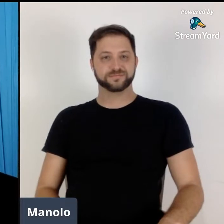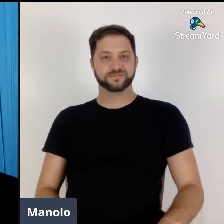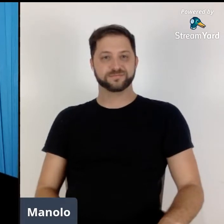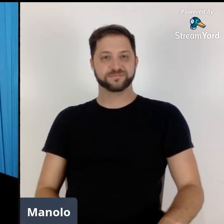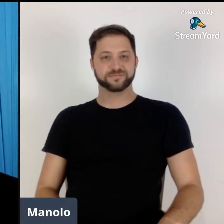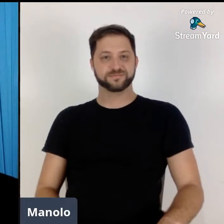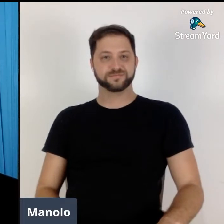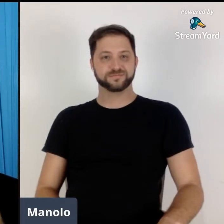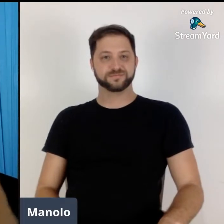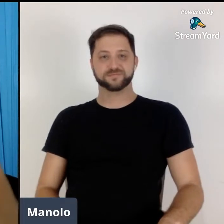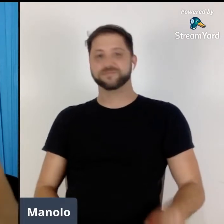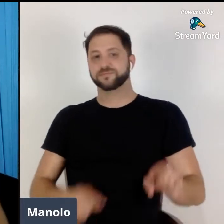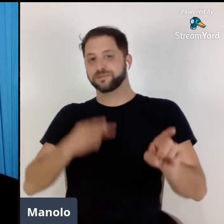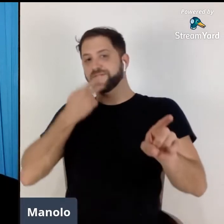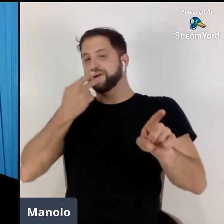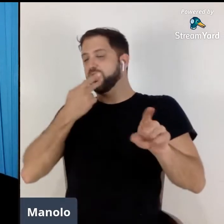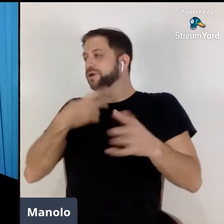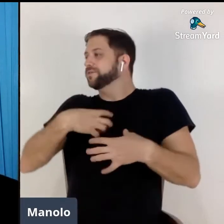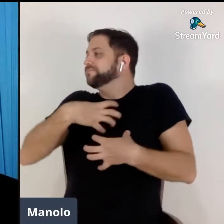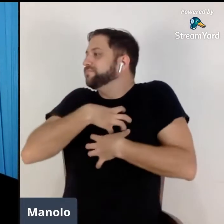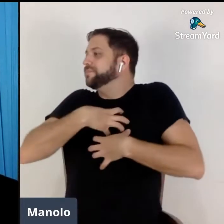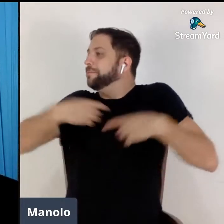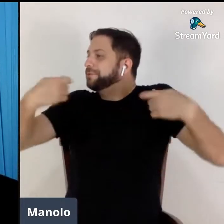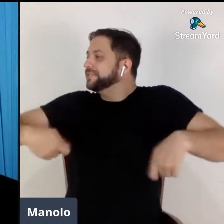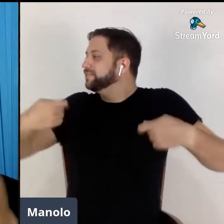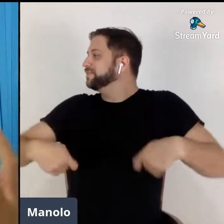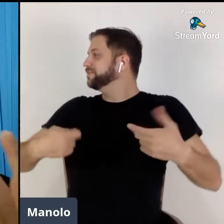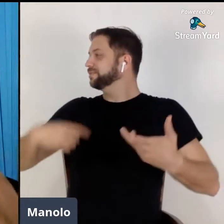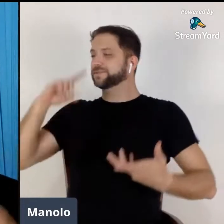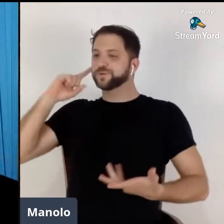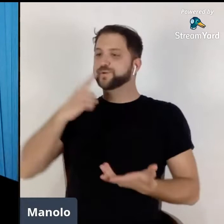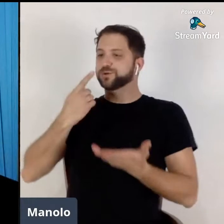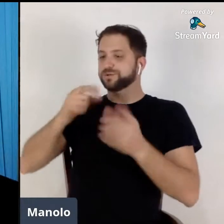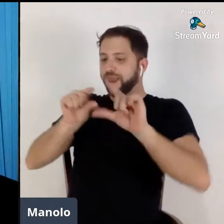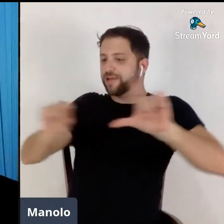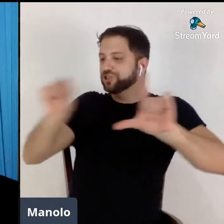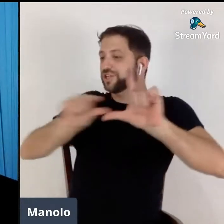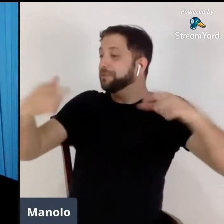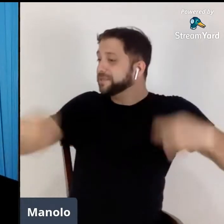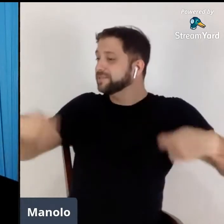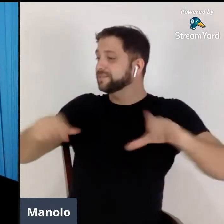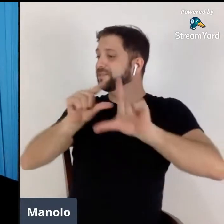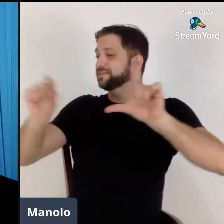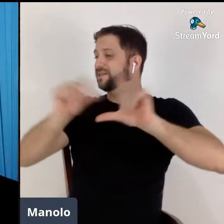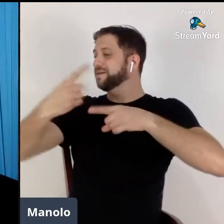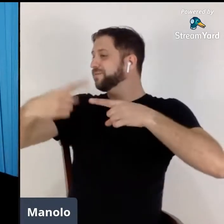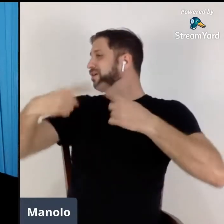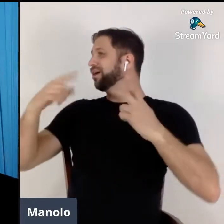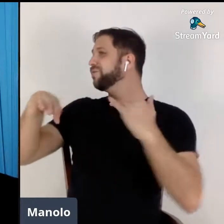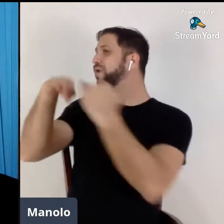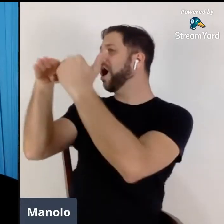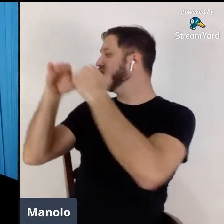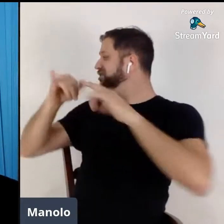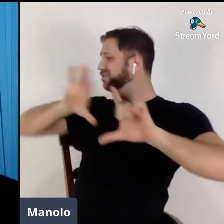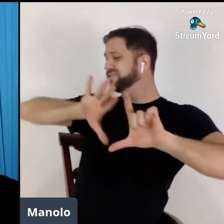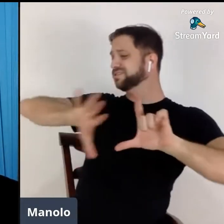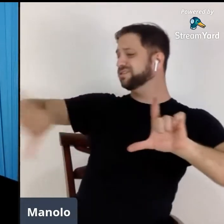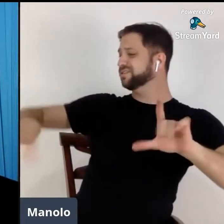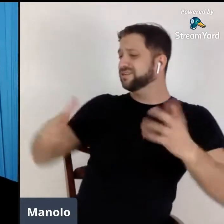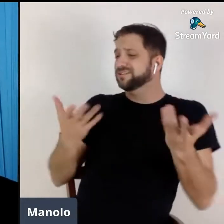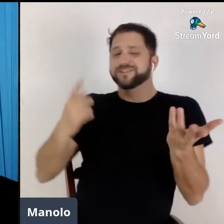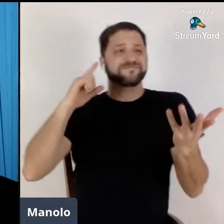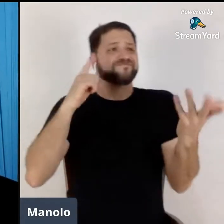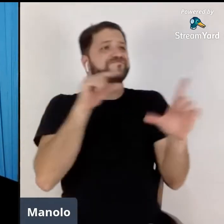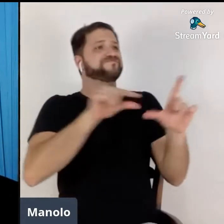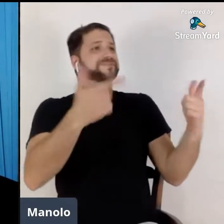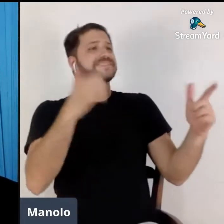cívica, tá? De legendar os meus vídeos corretamente para os surdos. Né? Até o Bruno me avisa, Marcos, seu vídeo